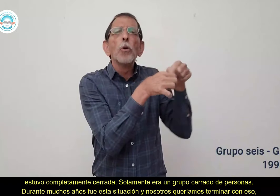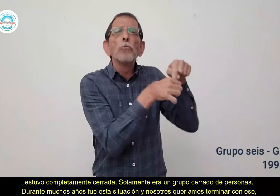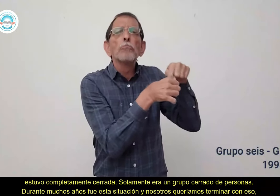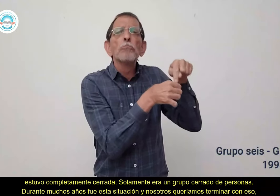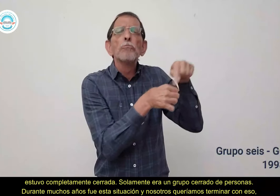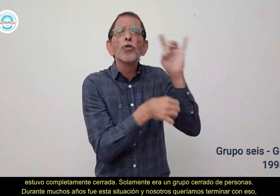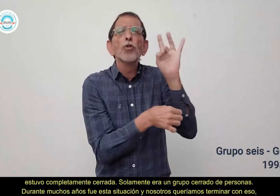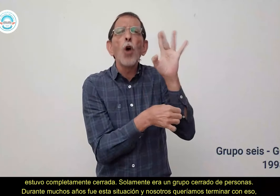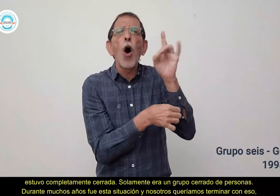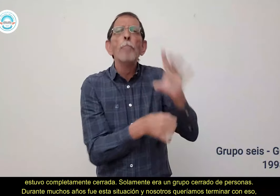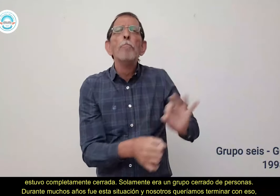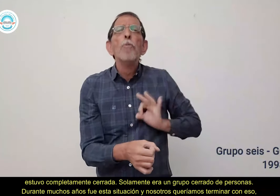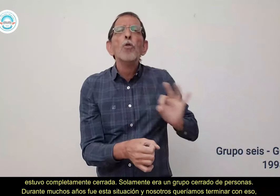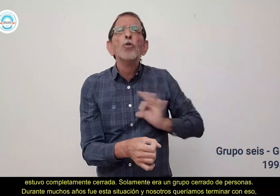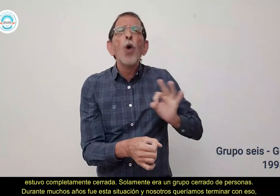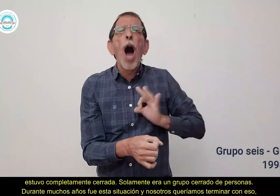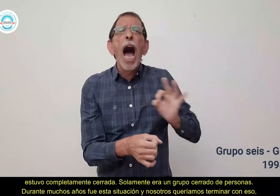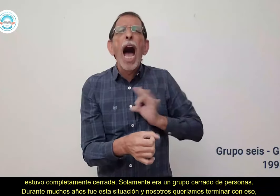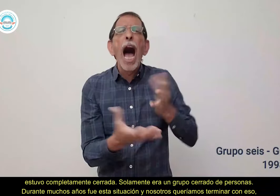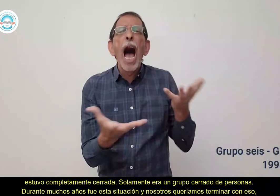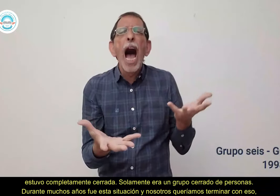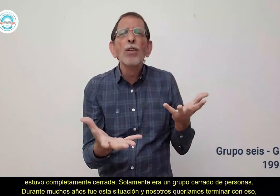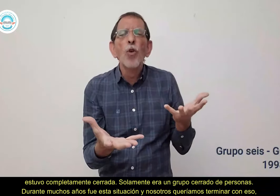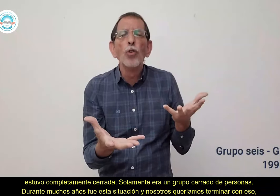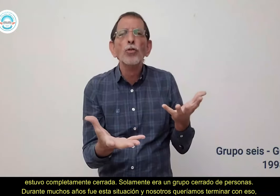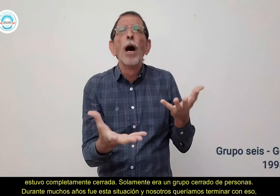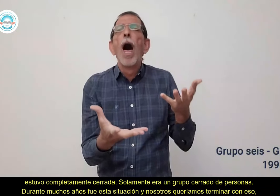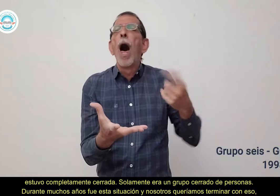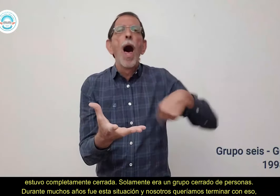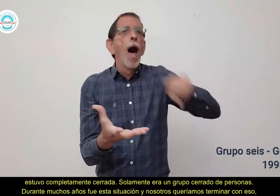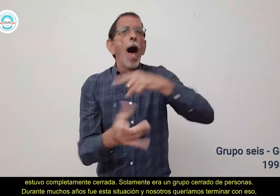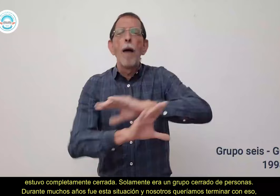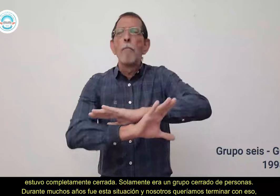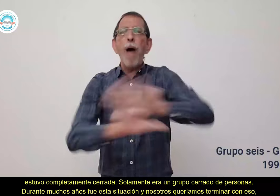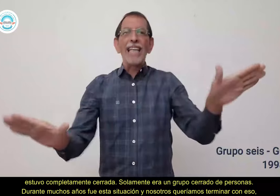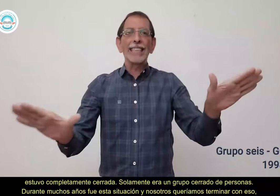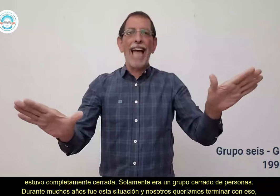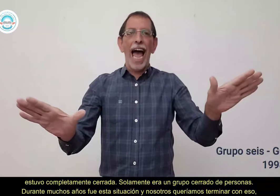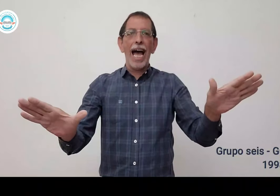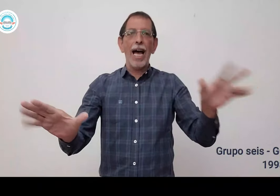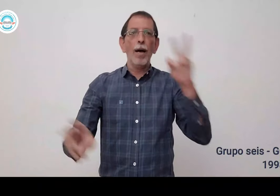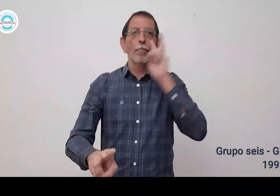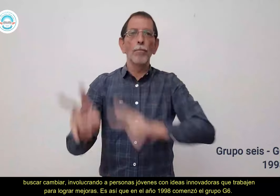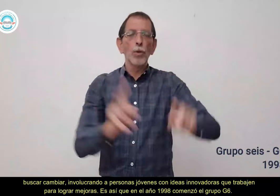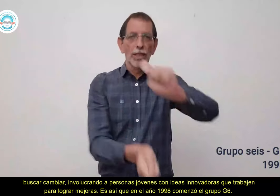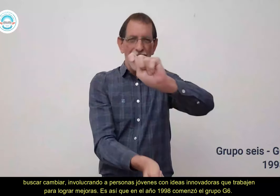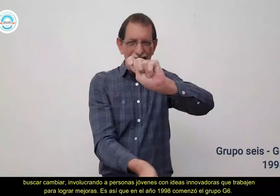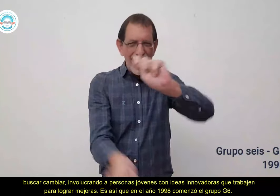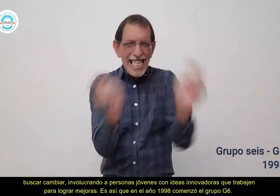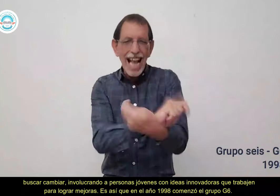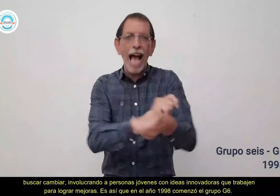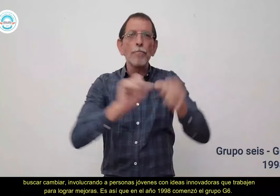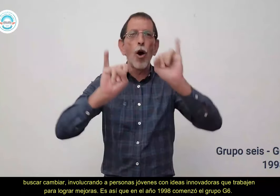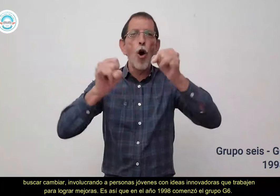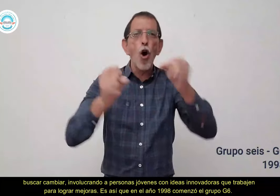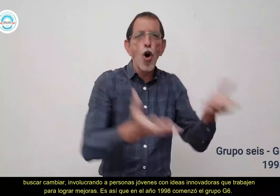Solamente era un grupo cerrado de personas. Durante muchos años fue esta situación. Y nosotros queríamos terminar con eso,